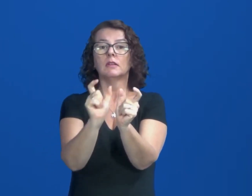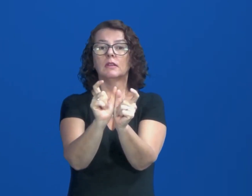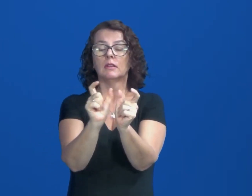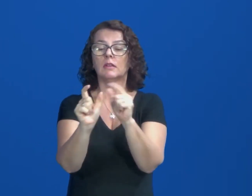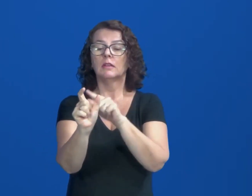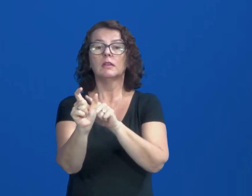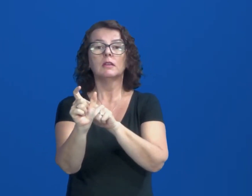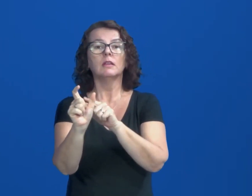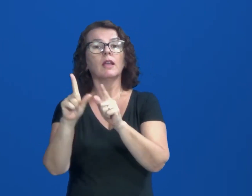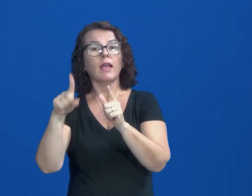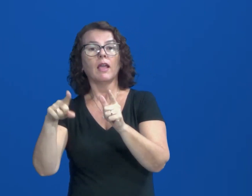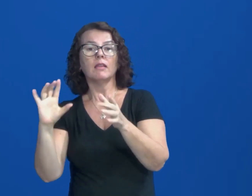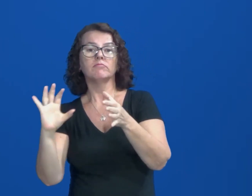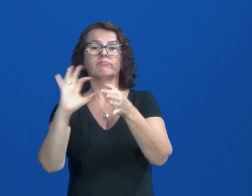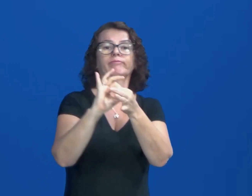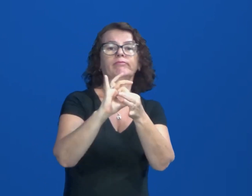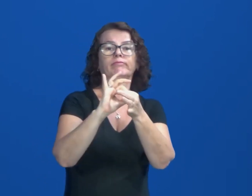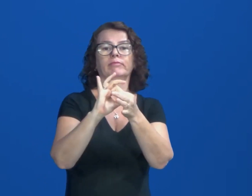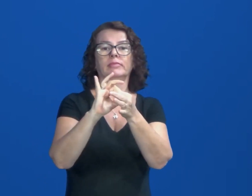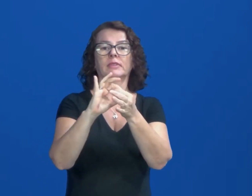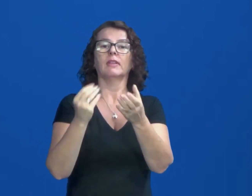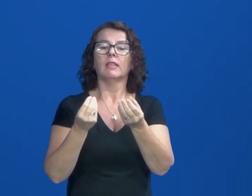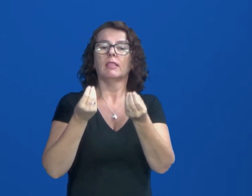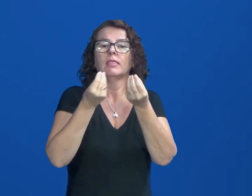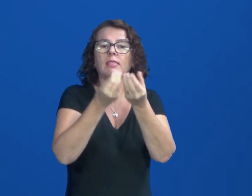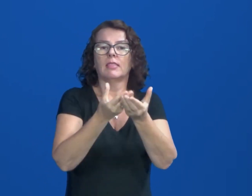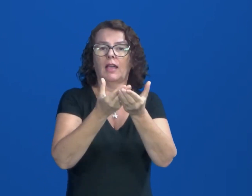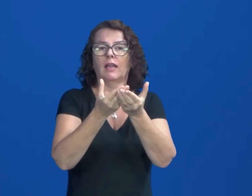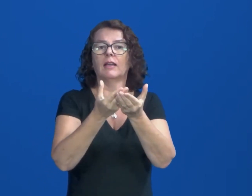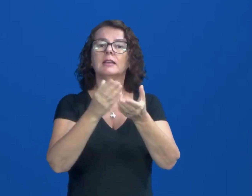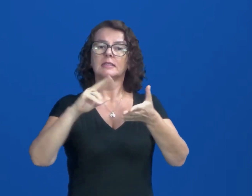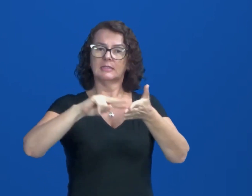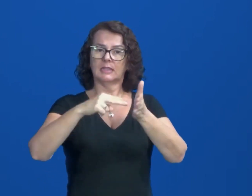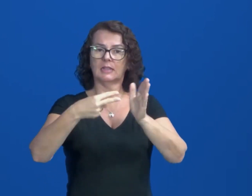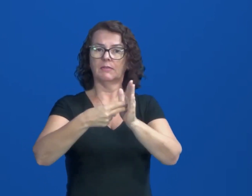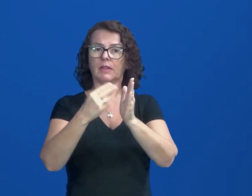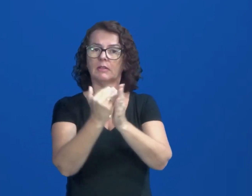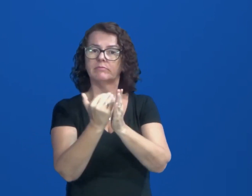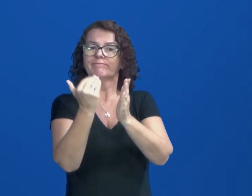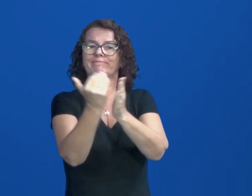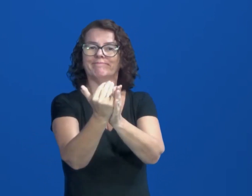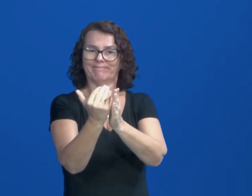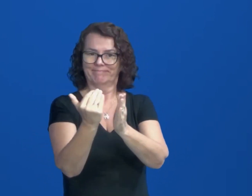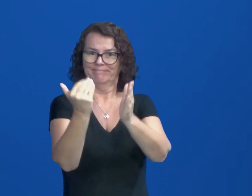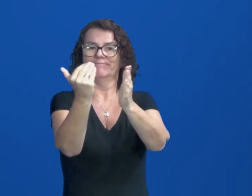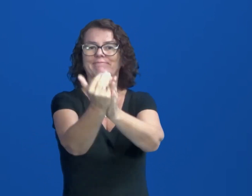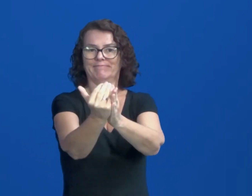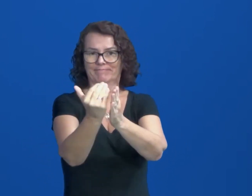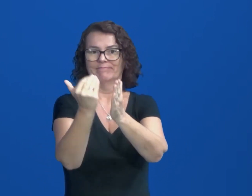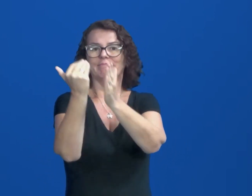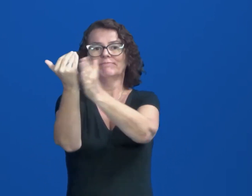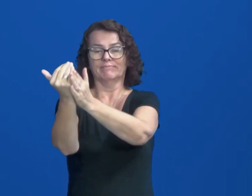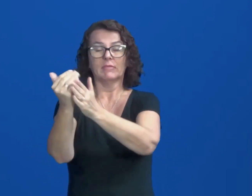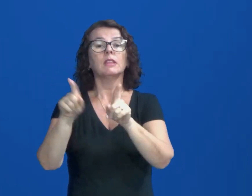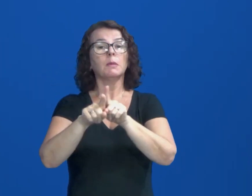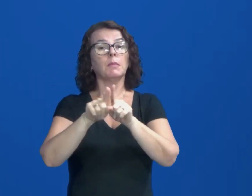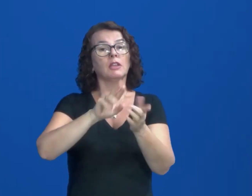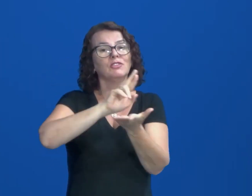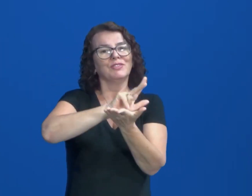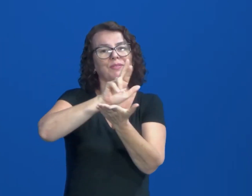temos então um morfema raiz. E a partir do morfema raiz temos um morfema adicional, um morfema agregado. E a